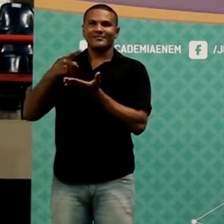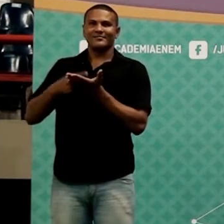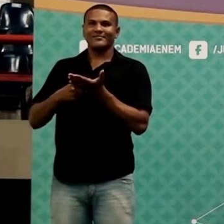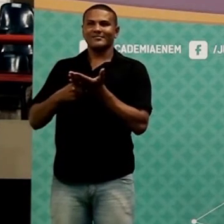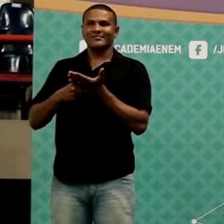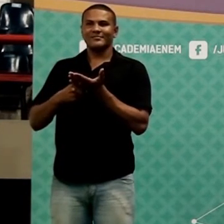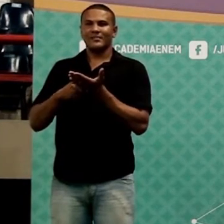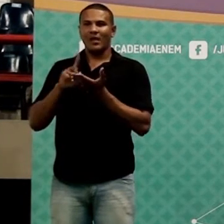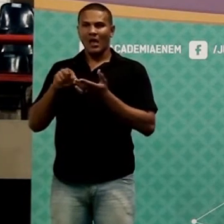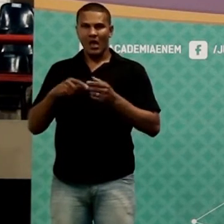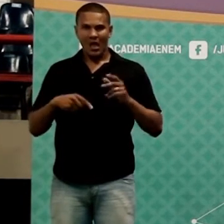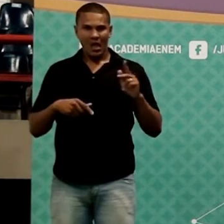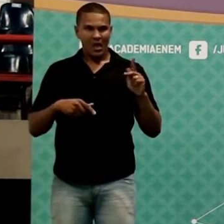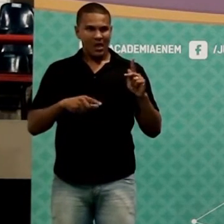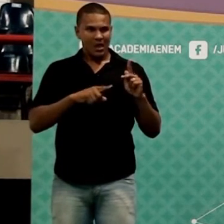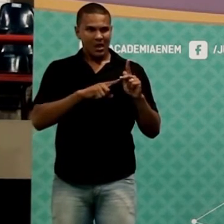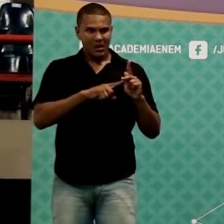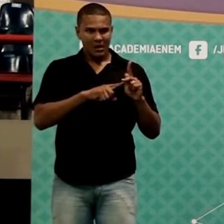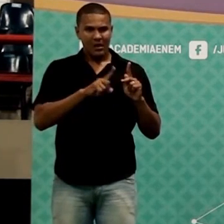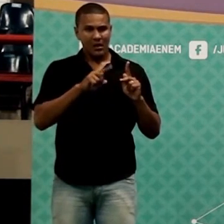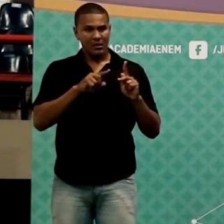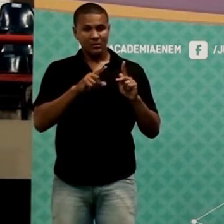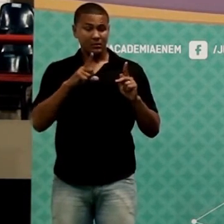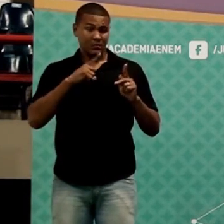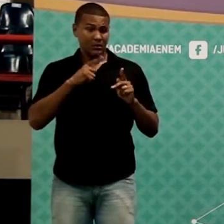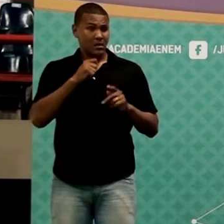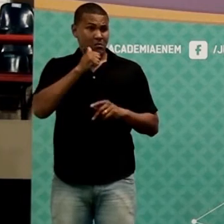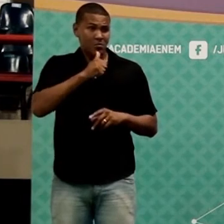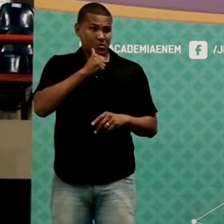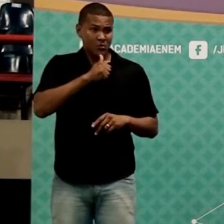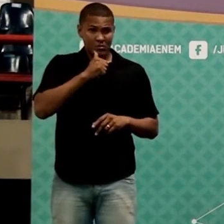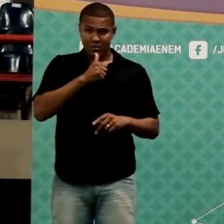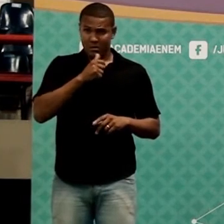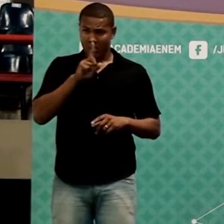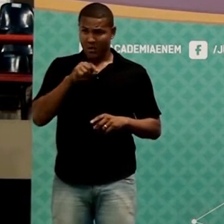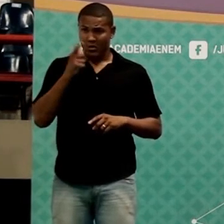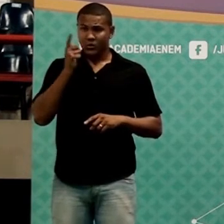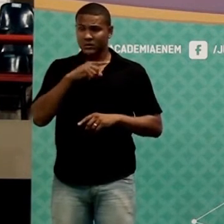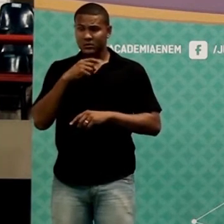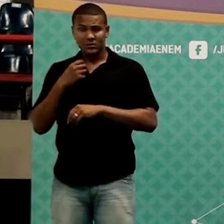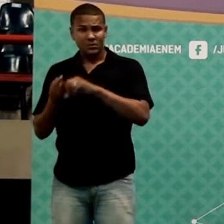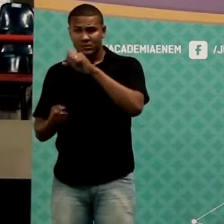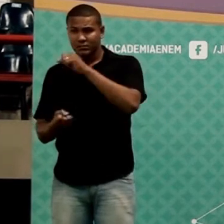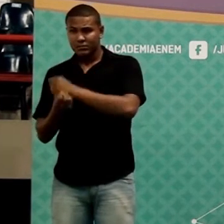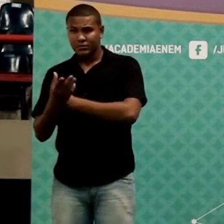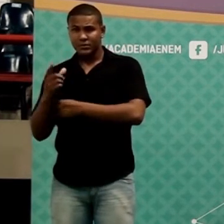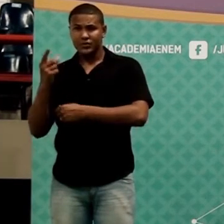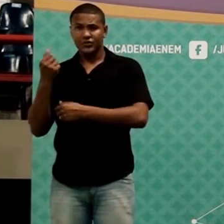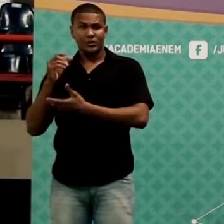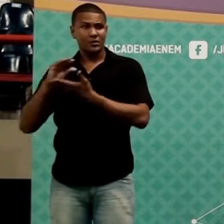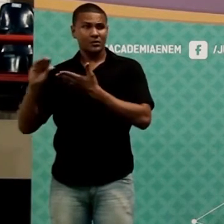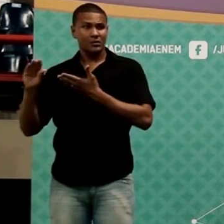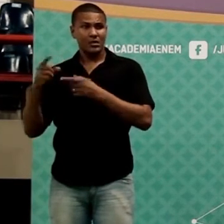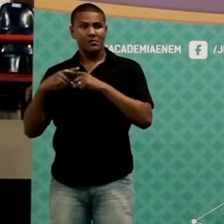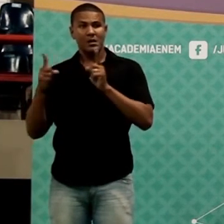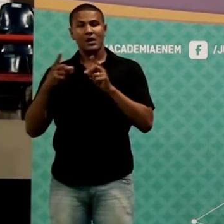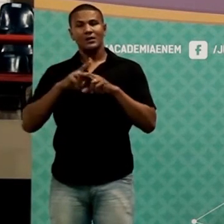com P. Porque você tem uma jova que ganha financeiramente para fazer um negócio de